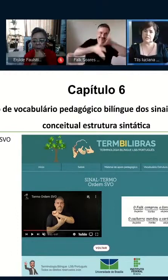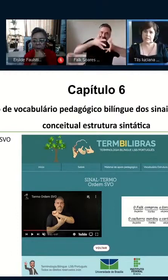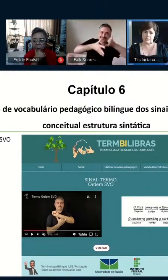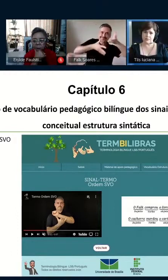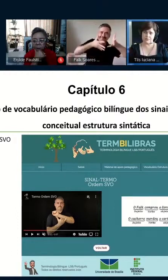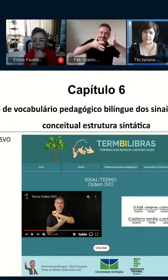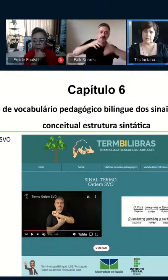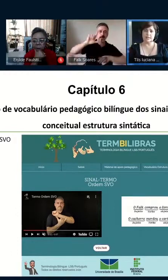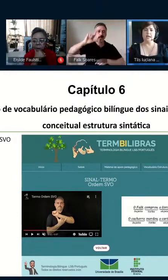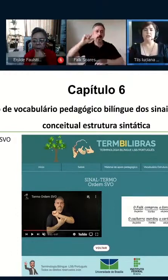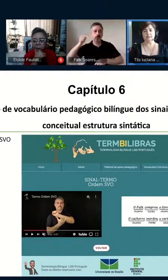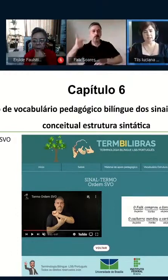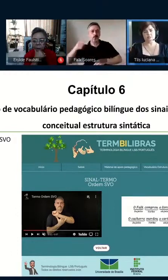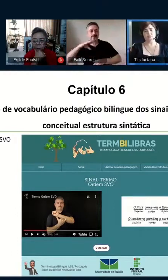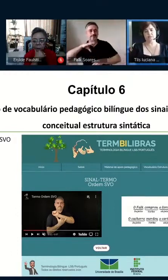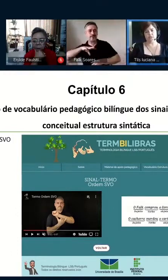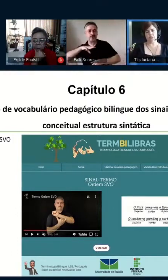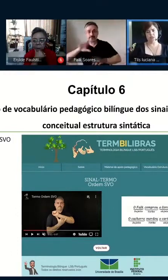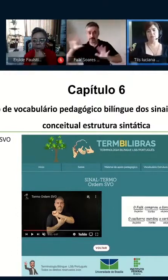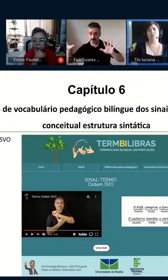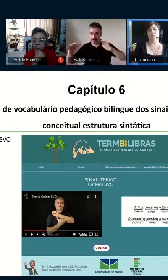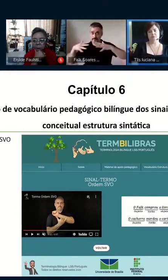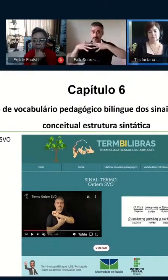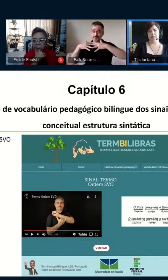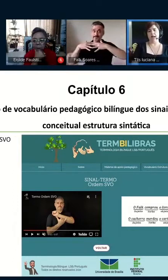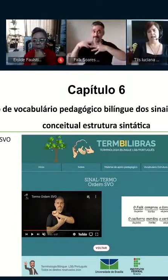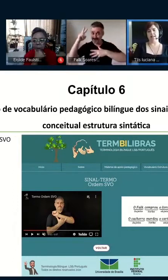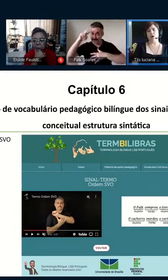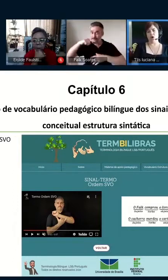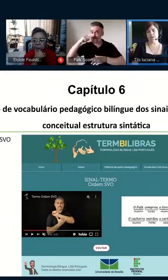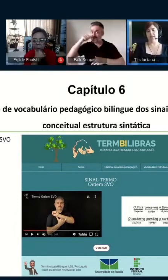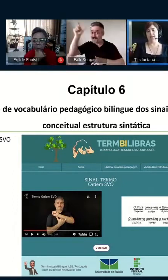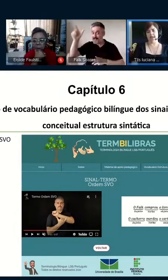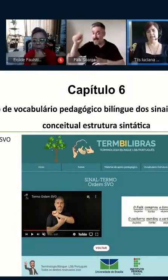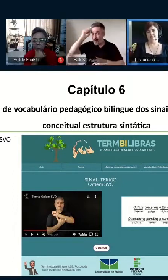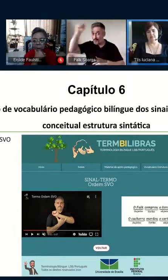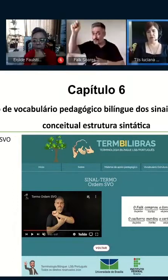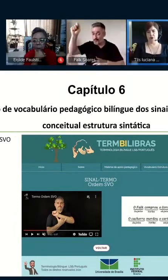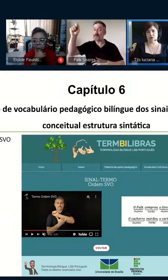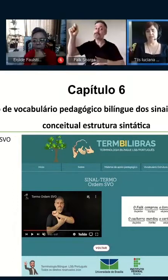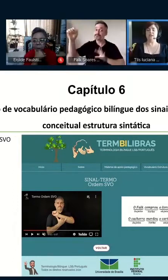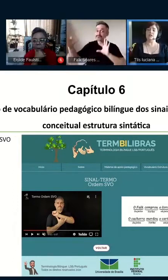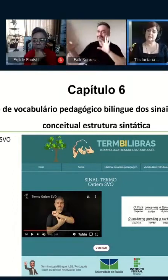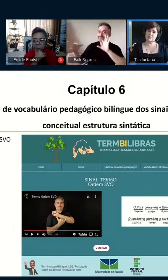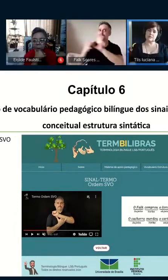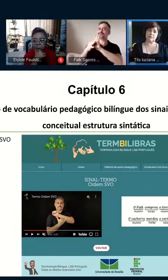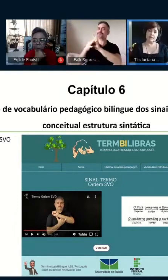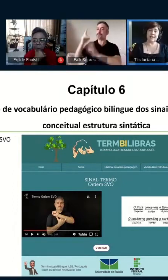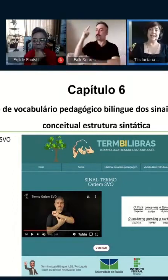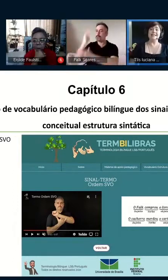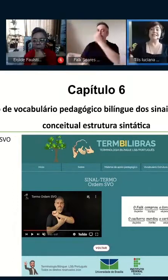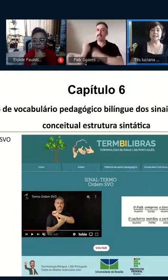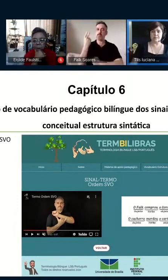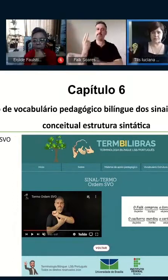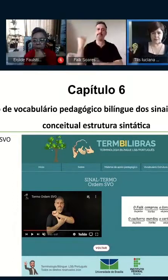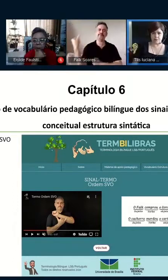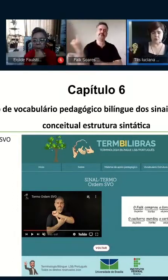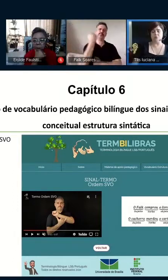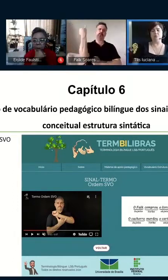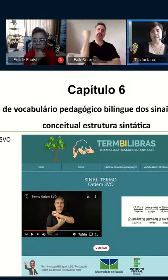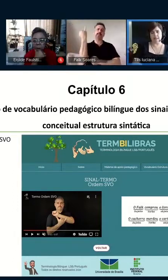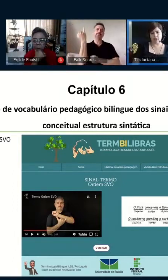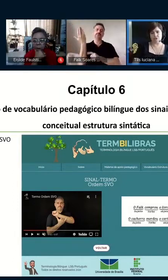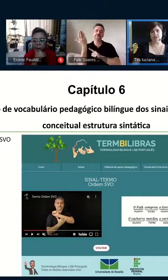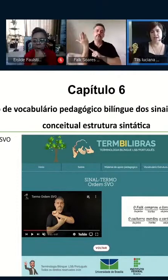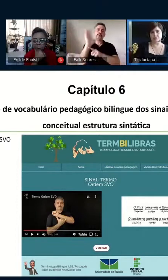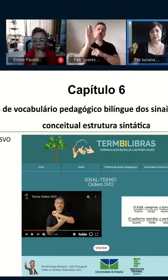o conceito. E aí nós temos o sinal termo da ordem SVO. E nós temos também exemplos,